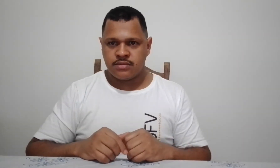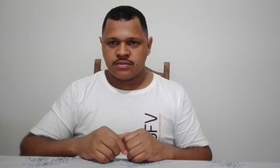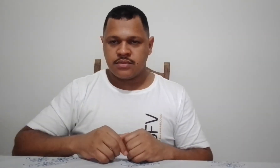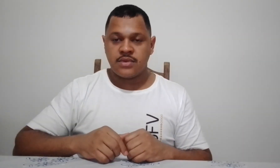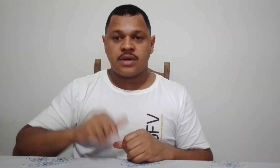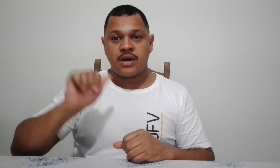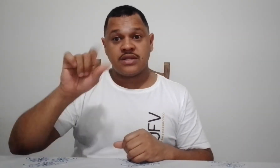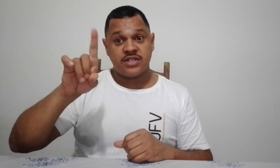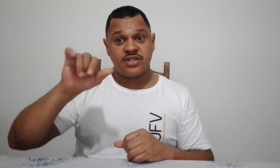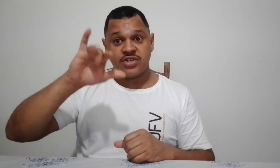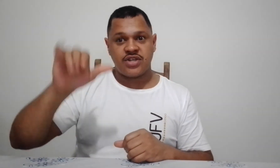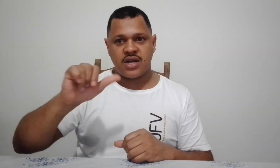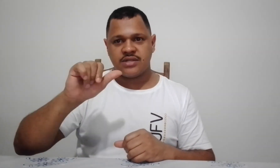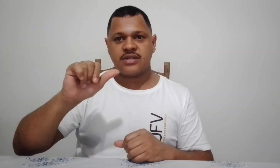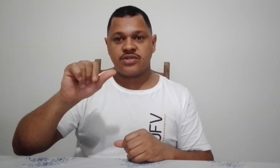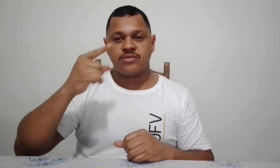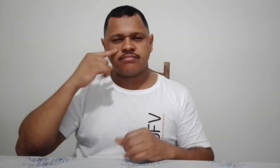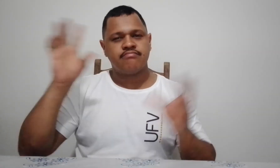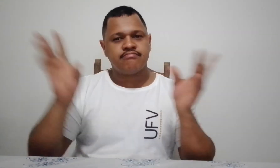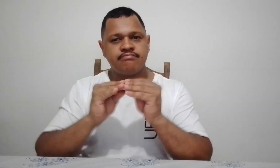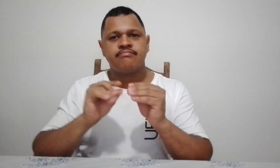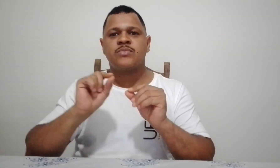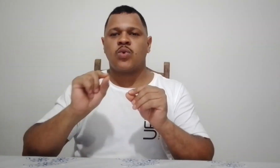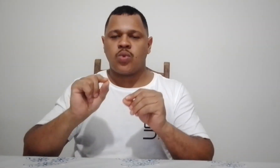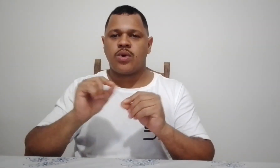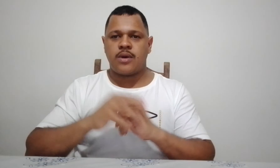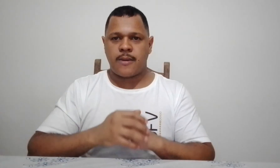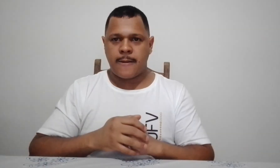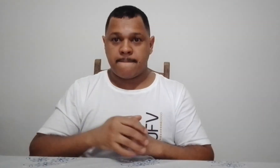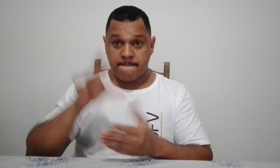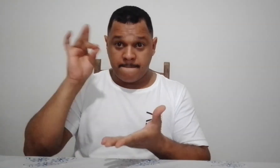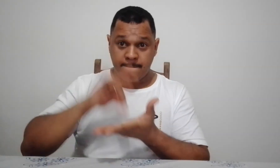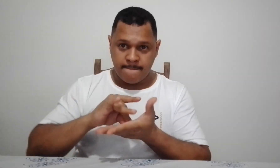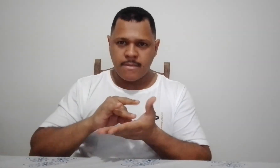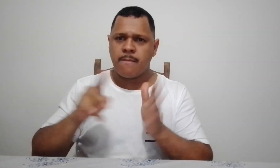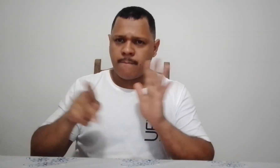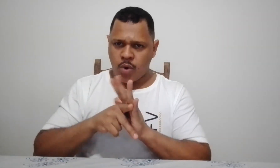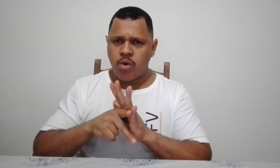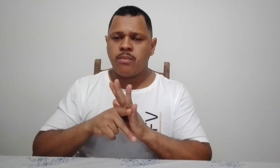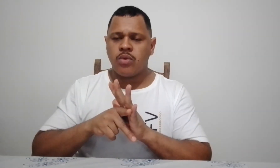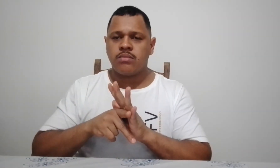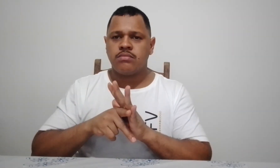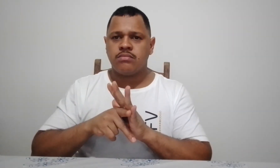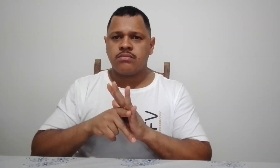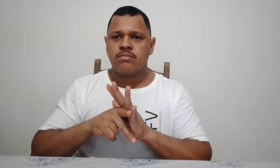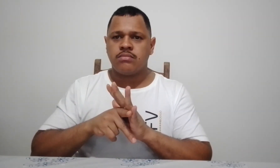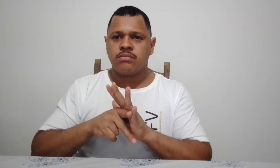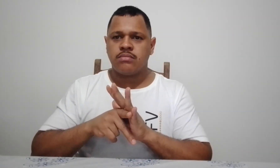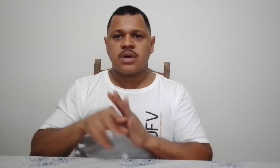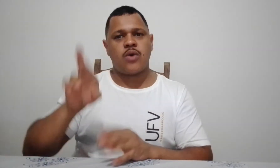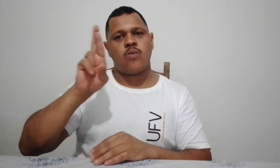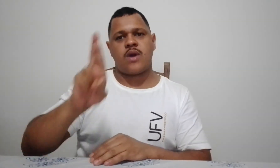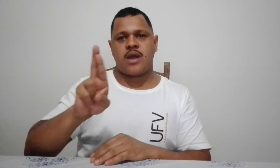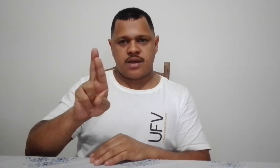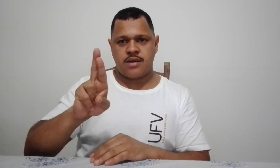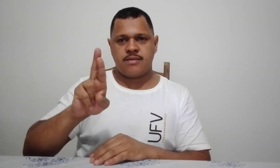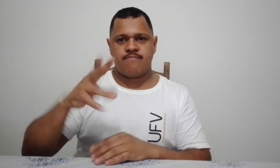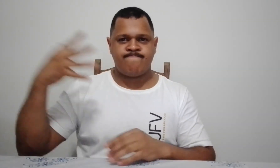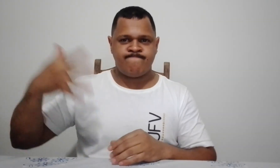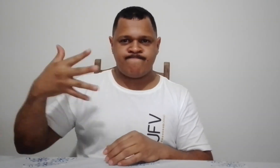A gente pode concluir aqui que a parte real da impedância é referente ao R, a resistência,